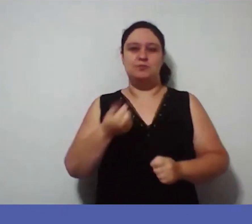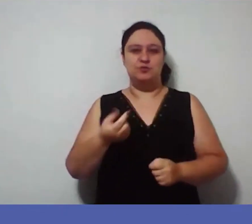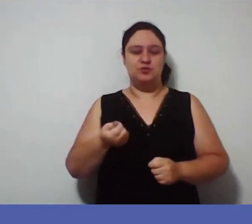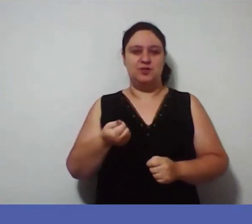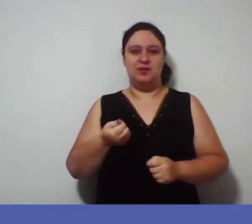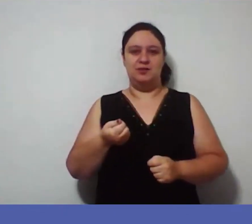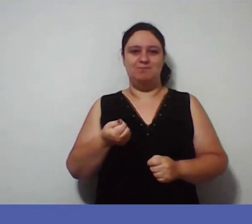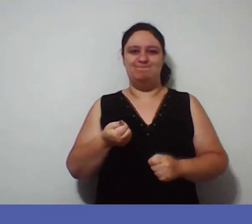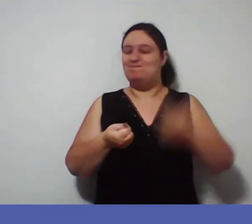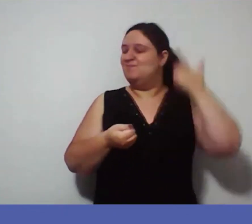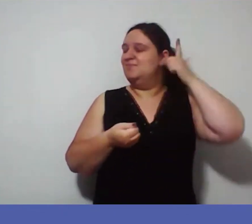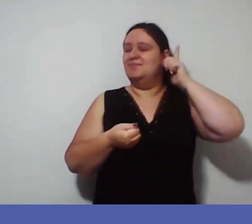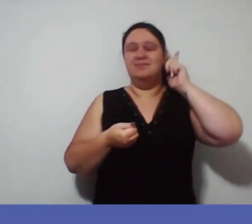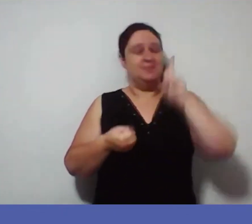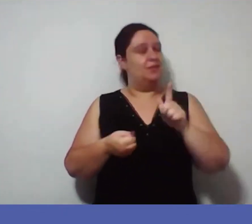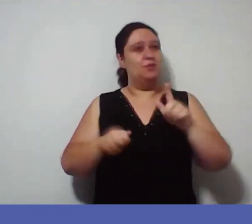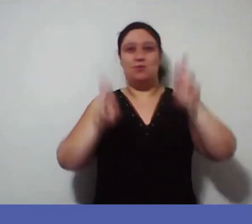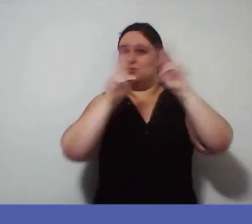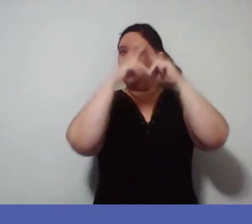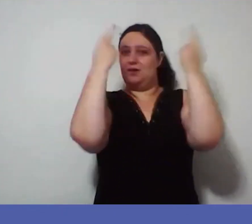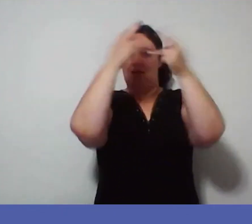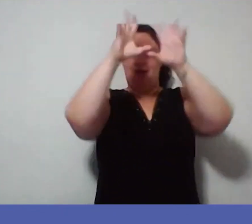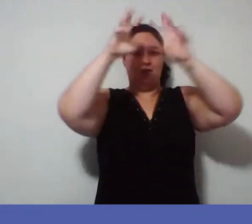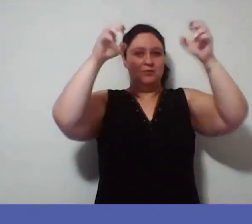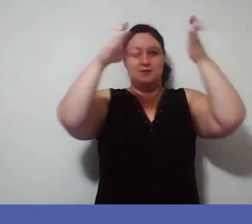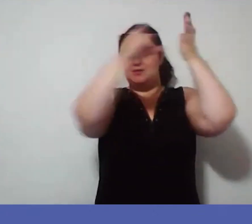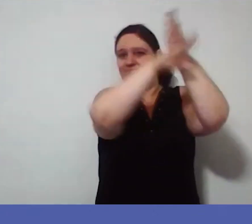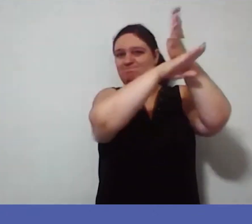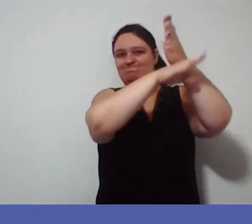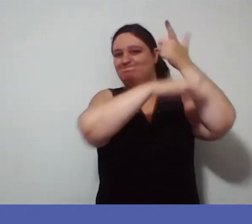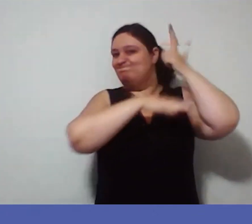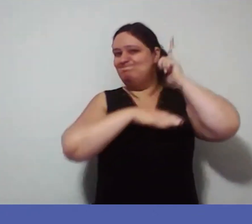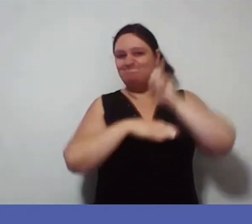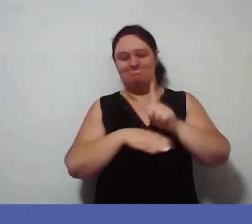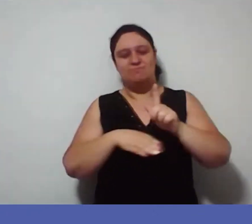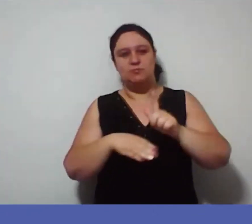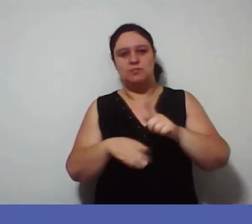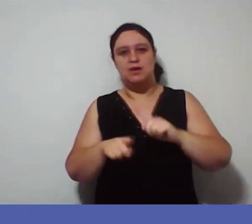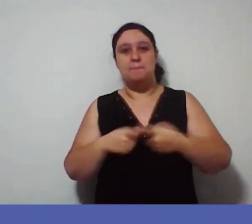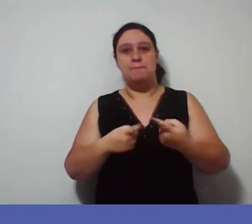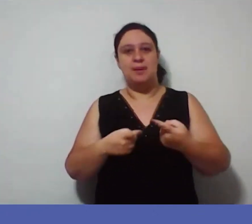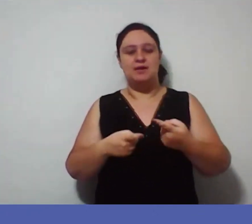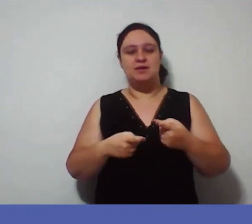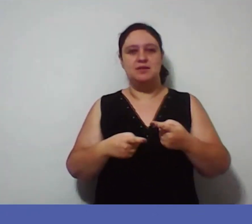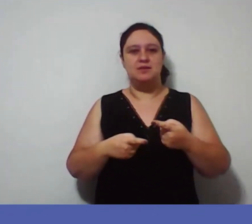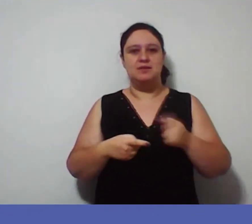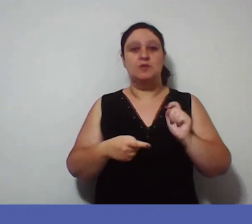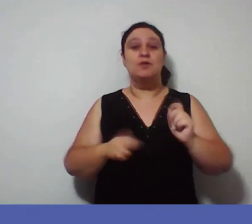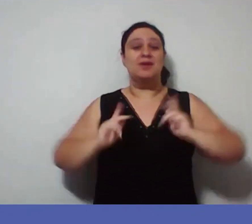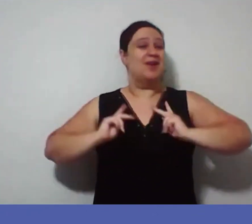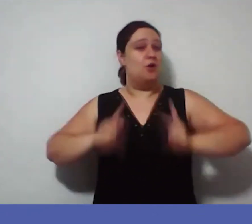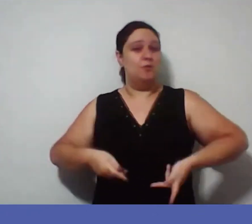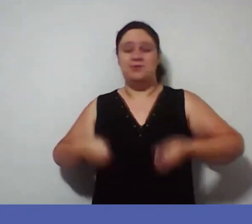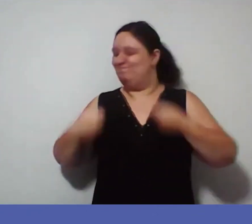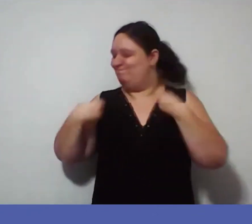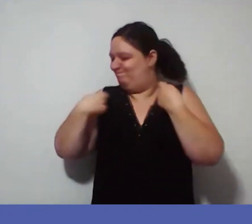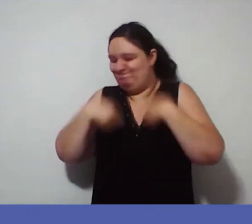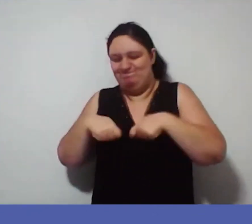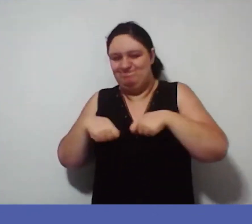impossível de entrar no reino dos céus. Mas o que é impossível para os homens, para Deus tudo é possível.